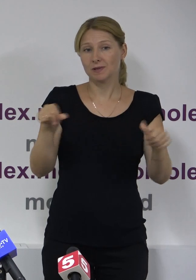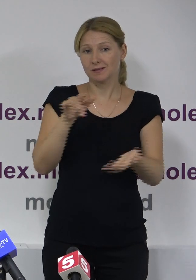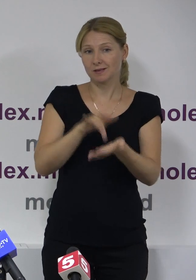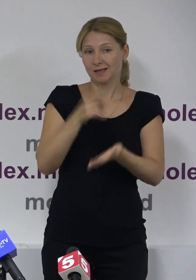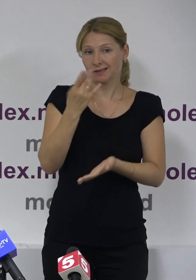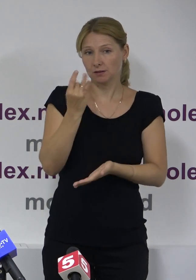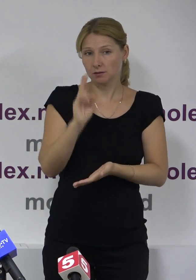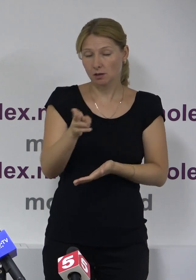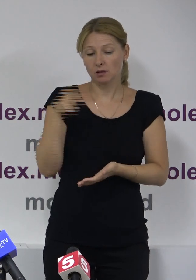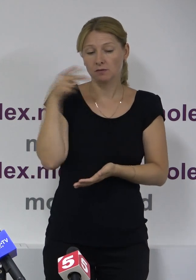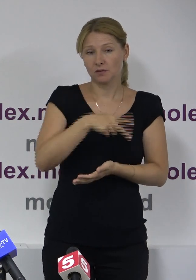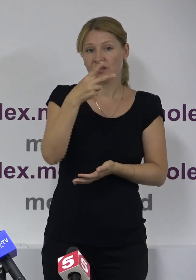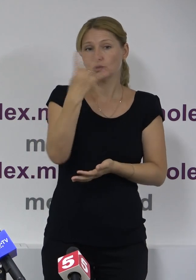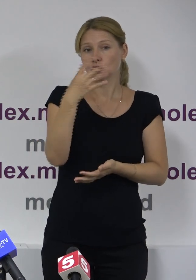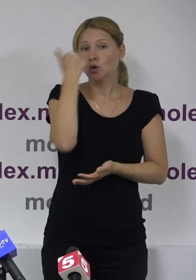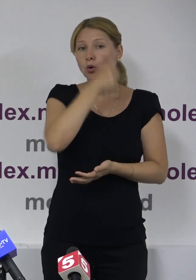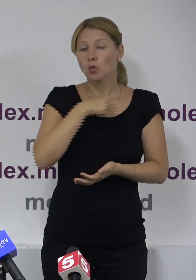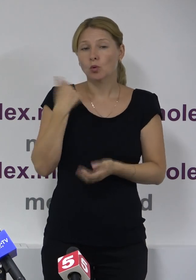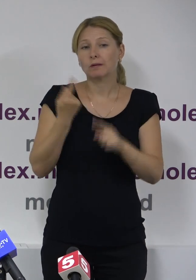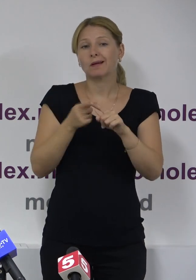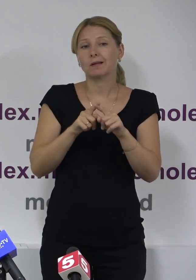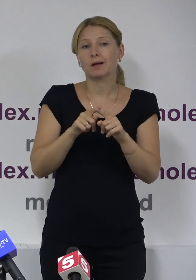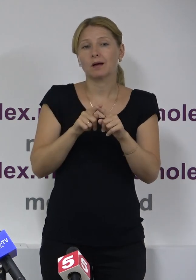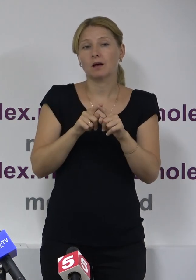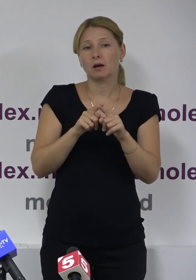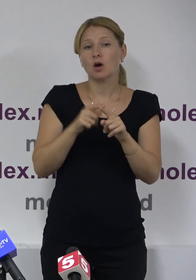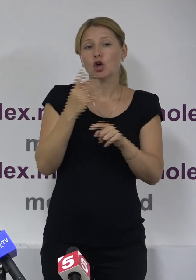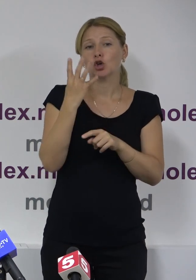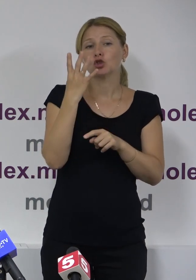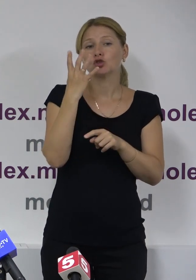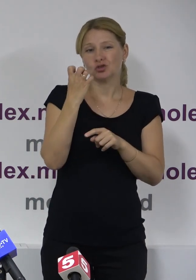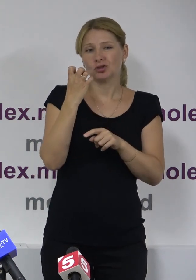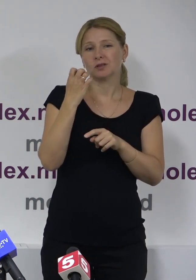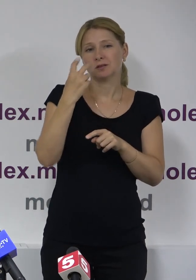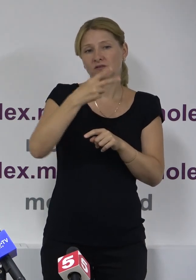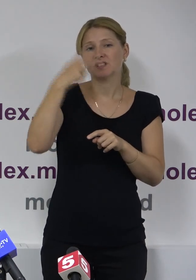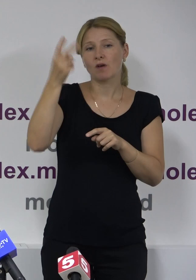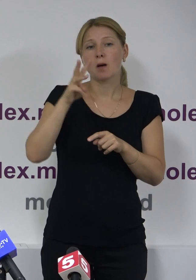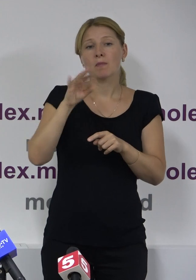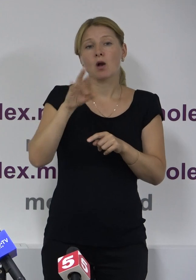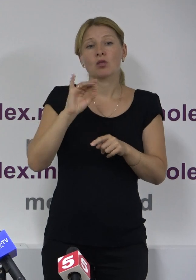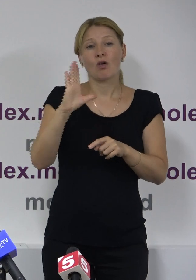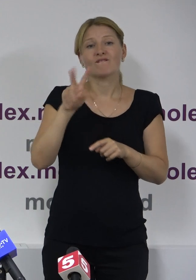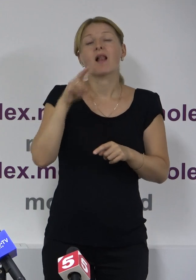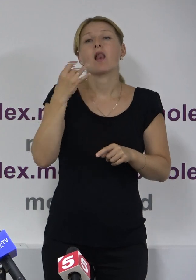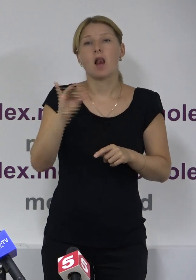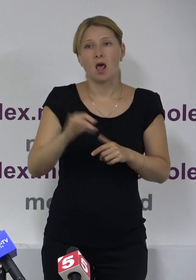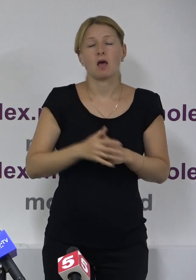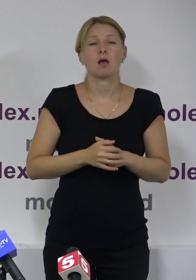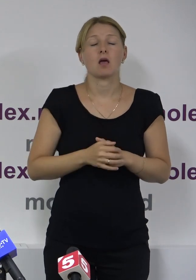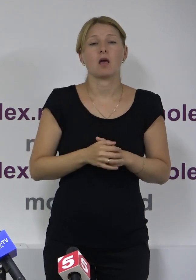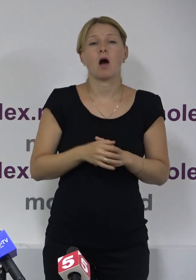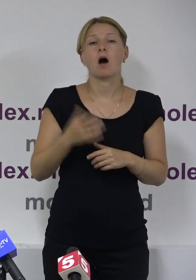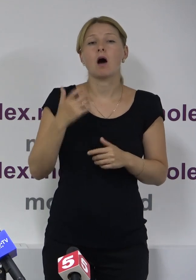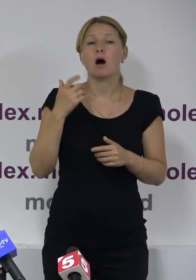Centrală pentru anul 2024 este de puțin peste 422 milioane de lei, la un necesar estimat